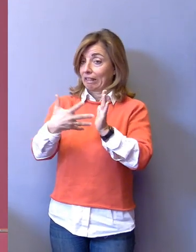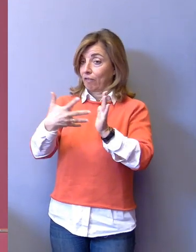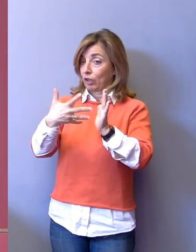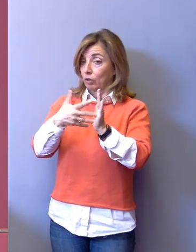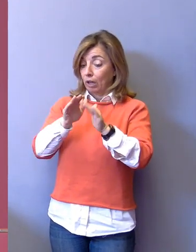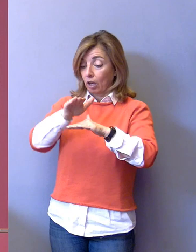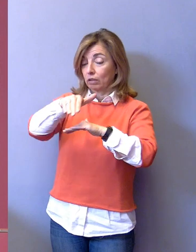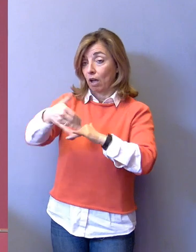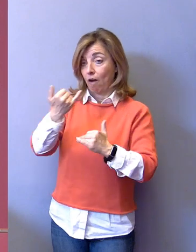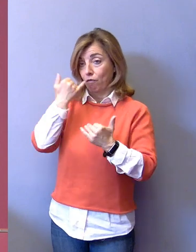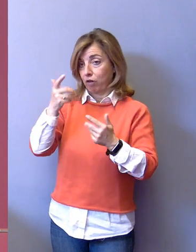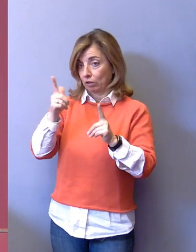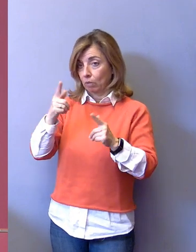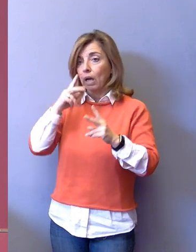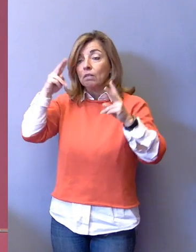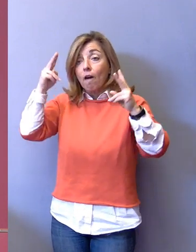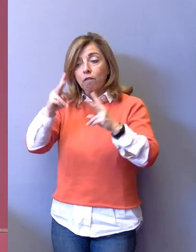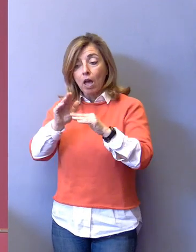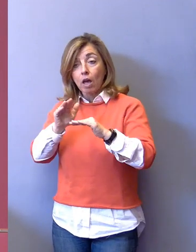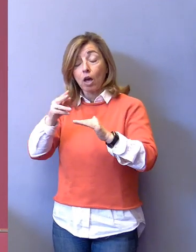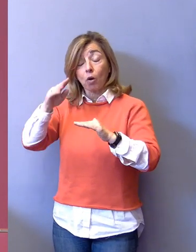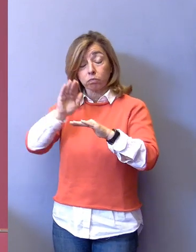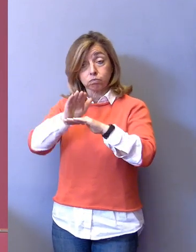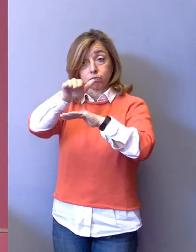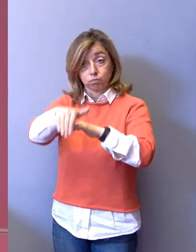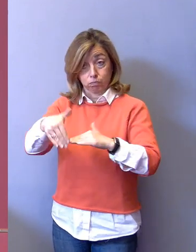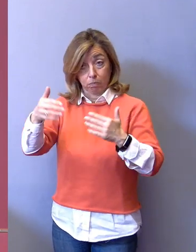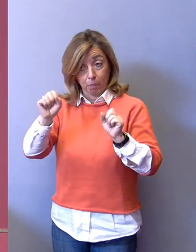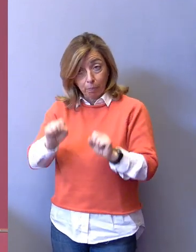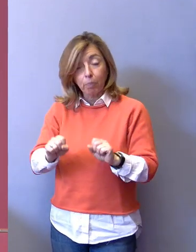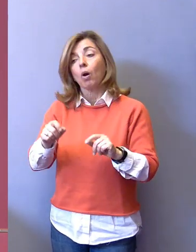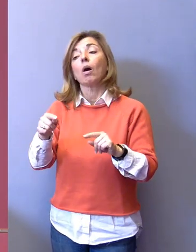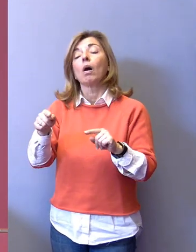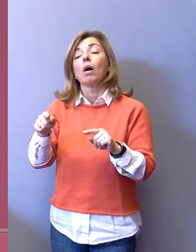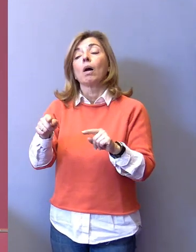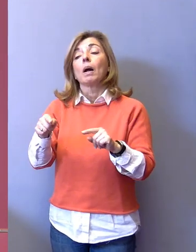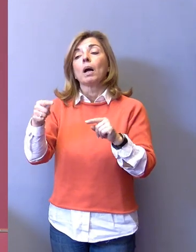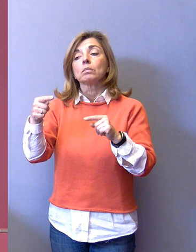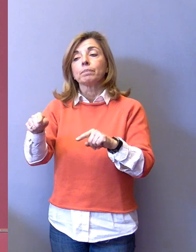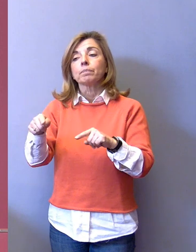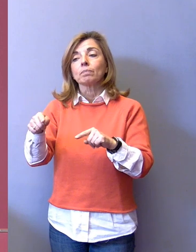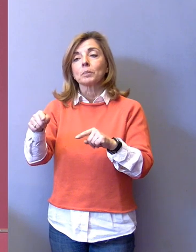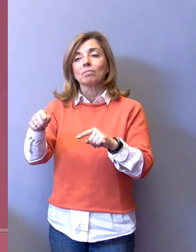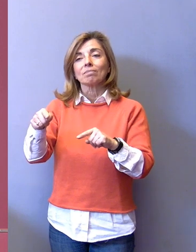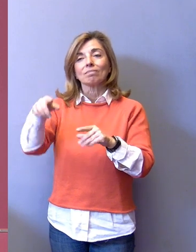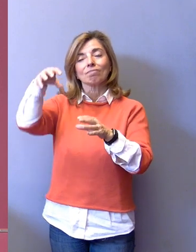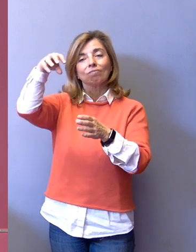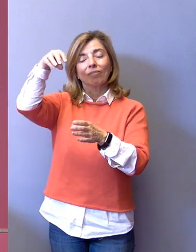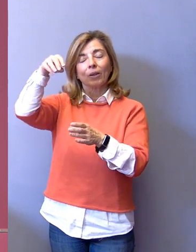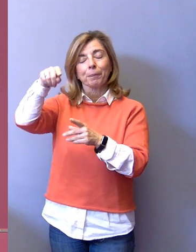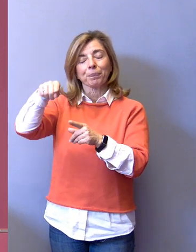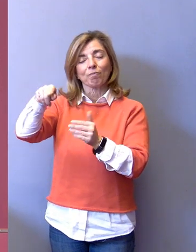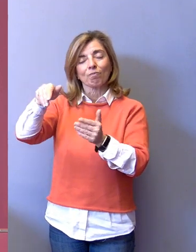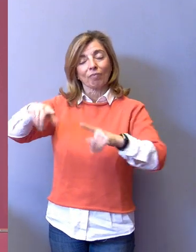superare Ma se ci riusciamo siamo convinti che questo potente insediamento di